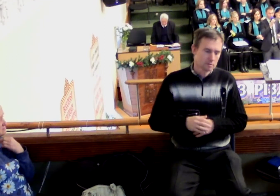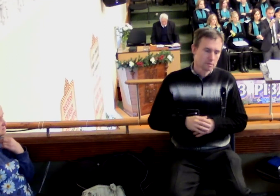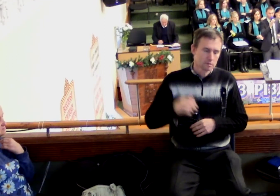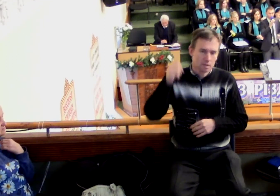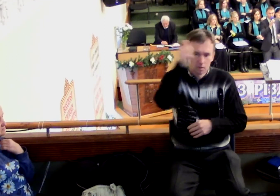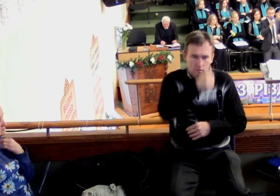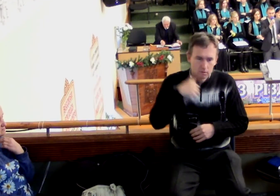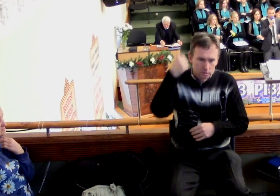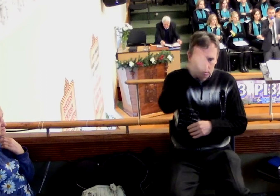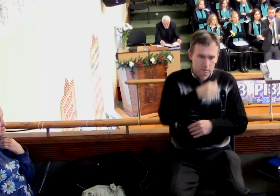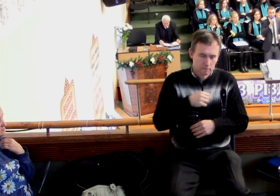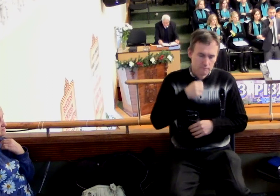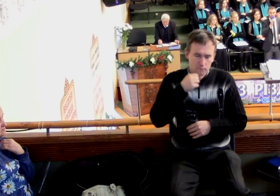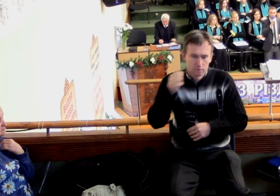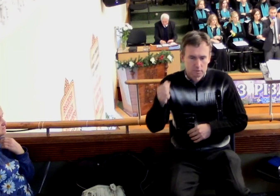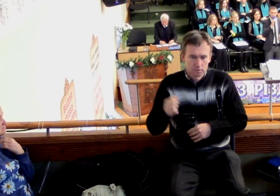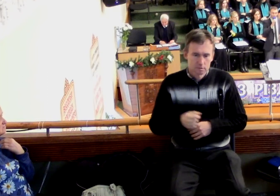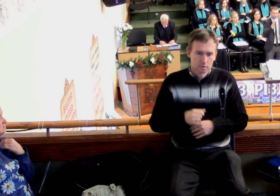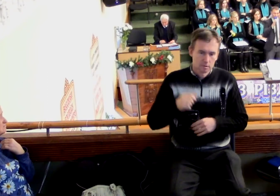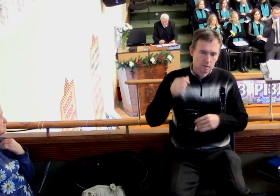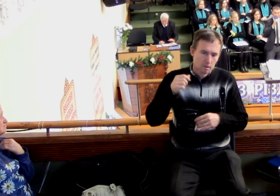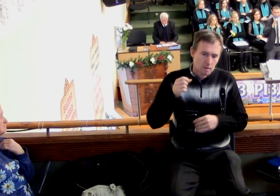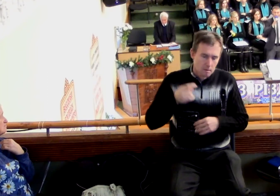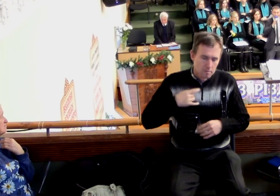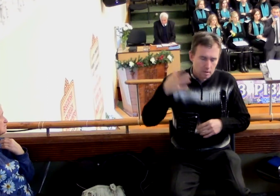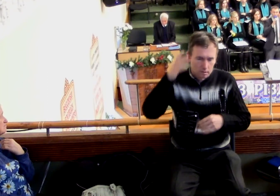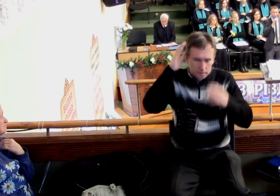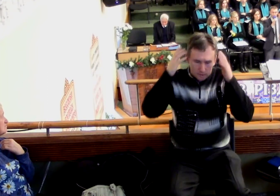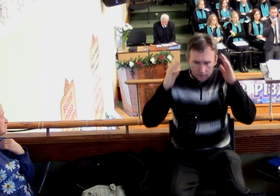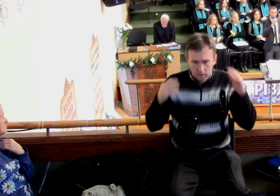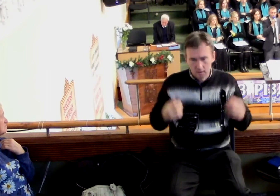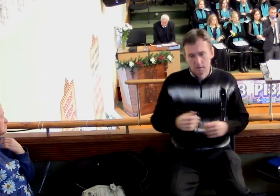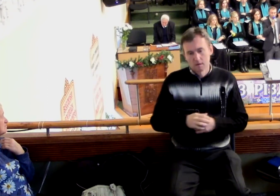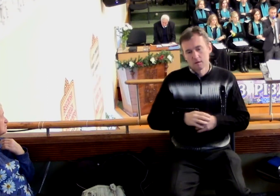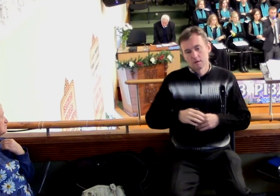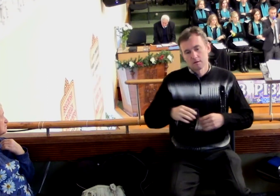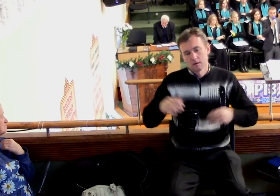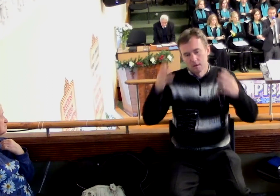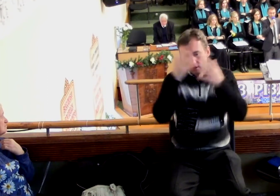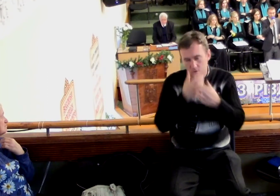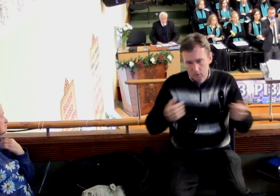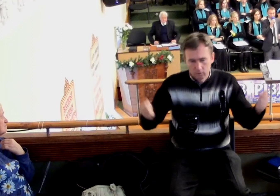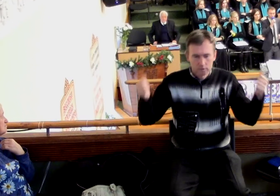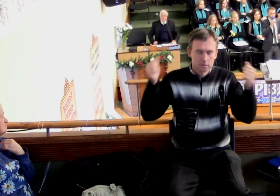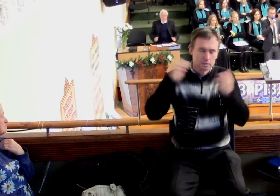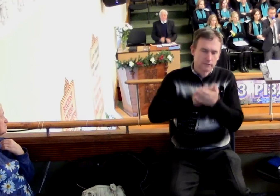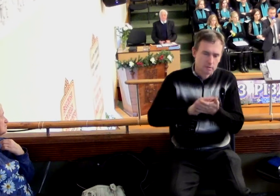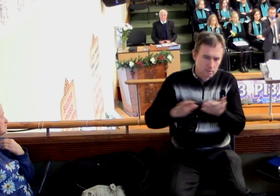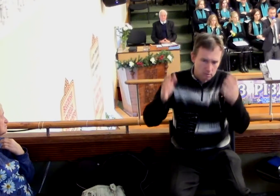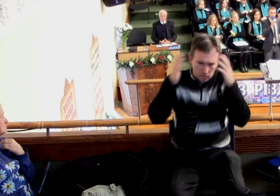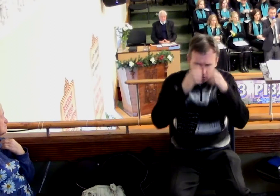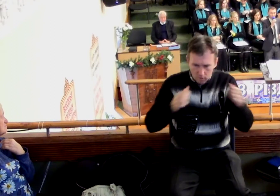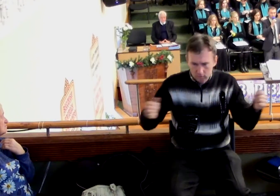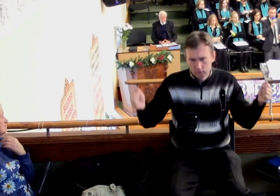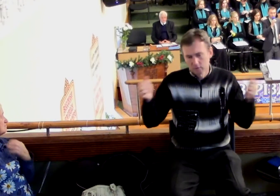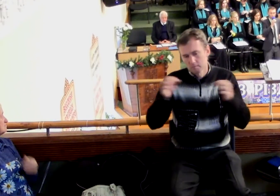года преклонные, за седину свою. Ах, ночь, святая ночь, и